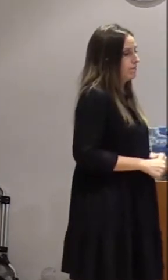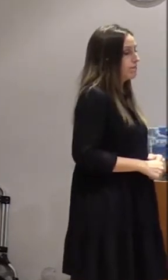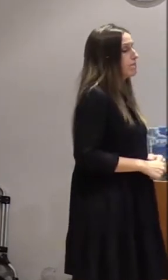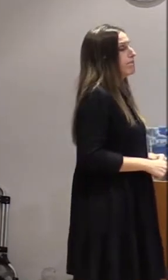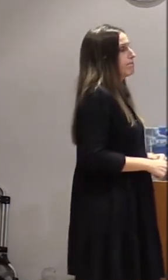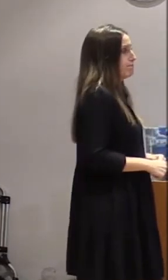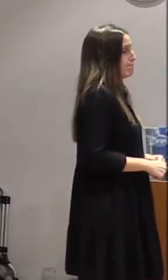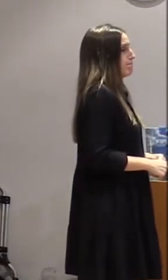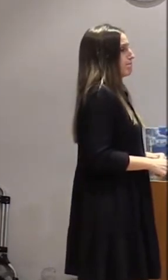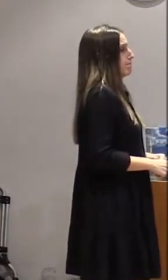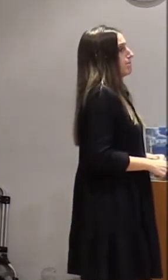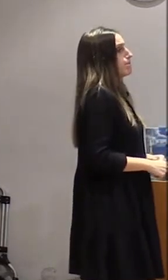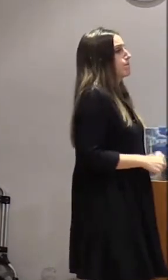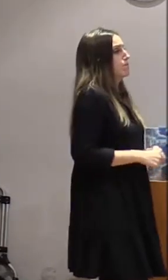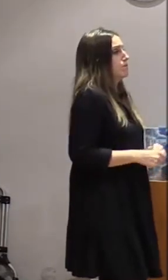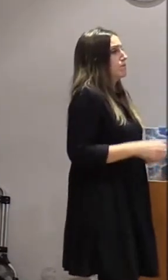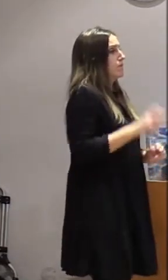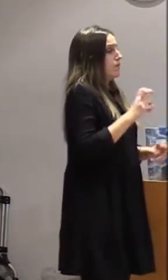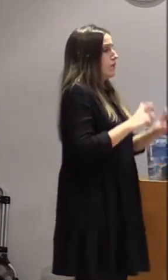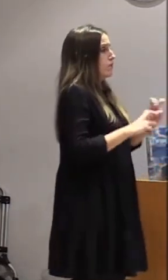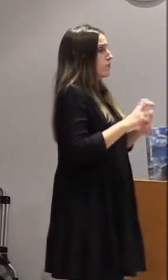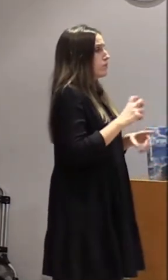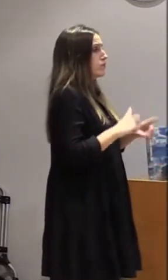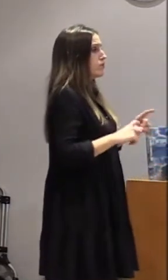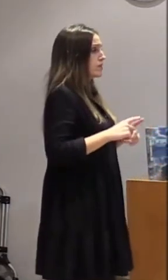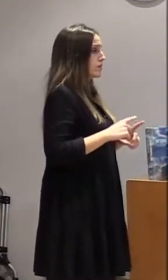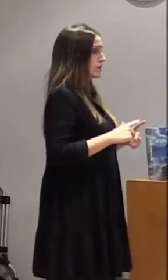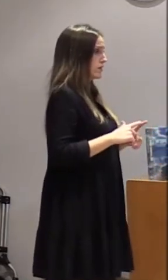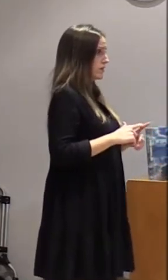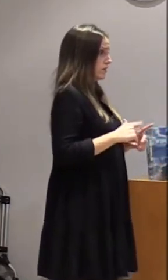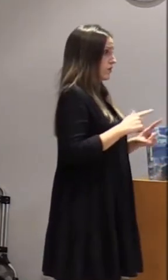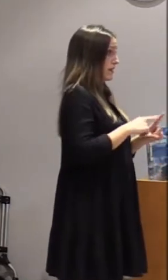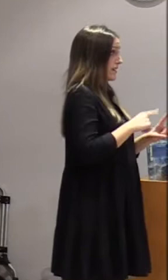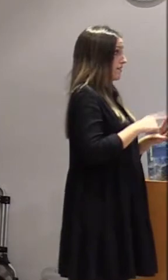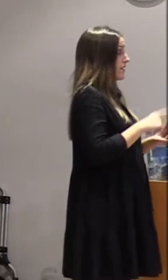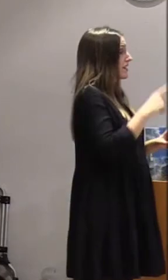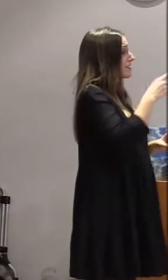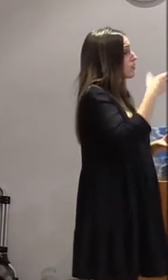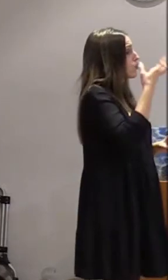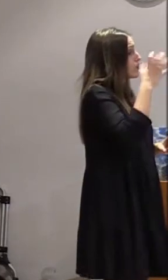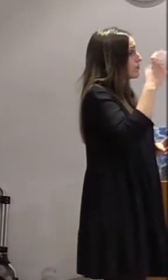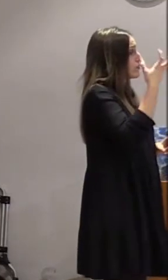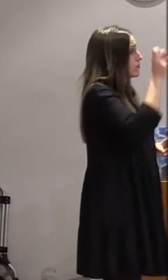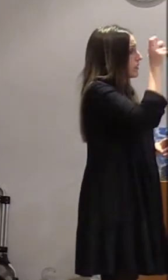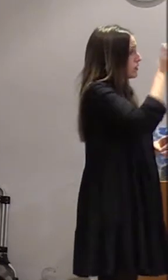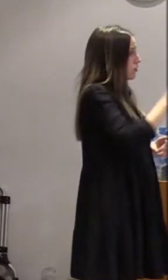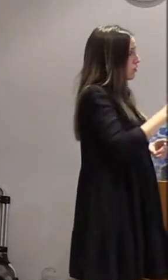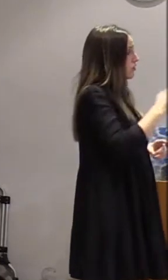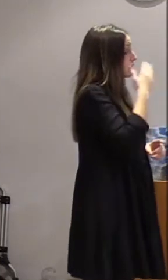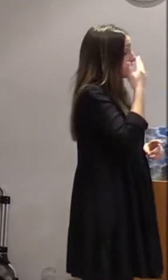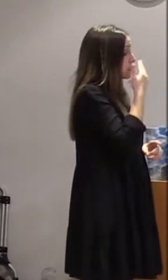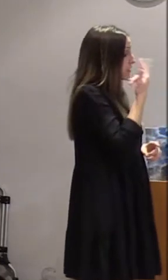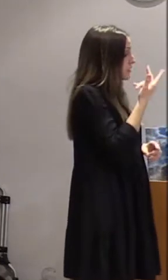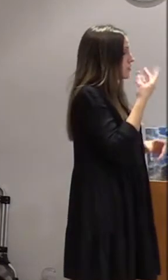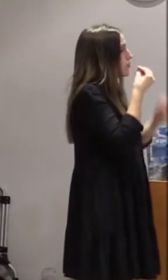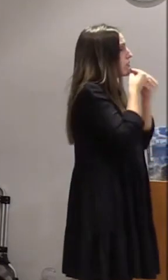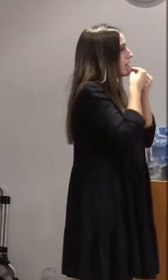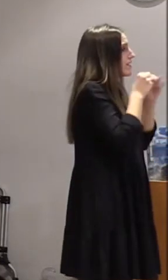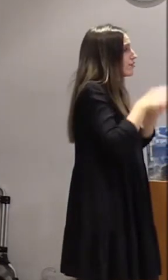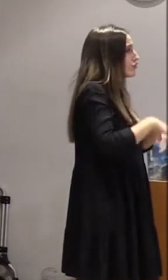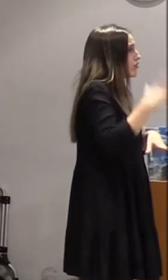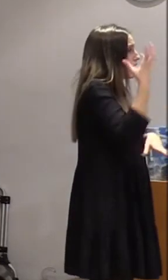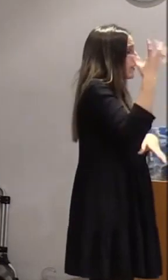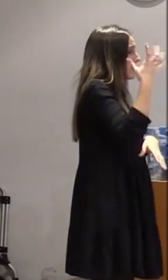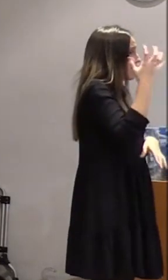crecida. Buscando referencias de un meteorólogo que se interesó por la historia del clima, como es Inocencio